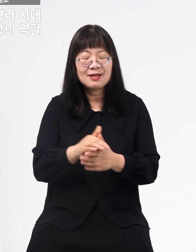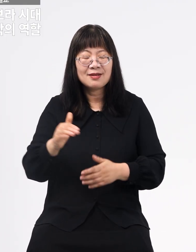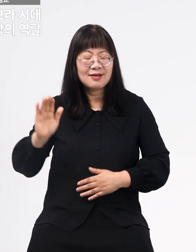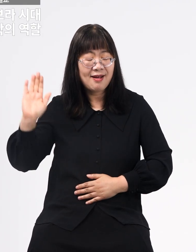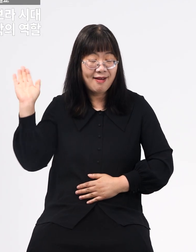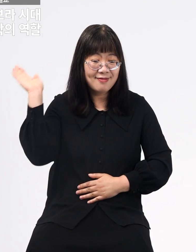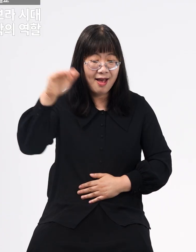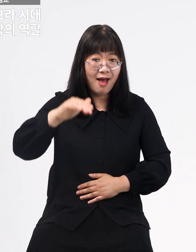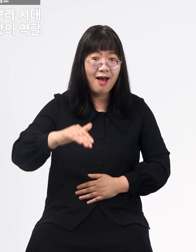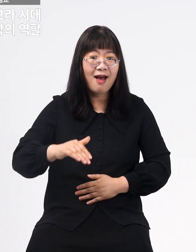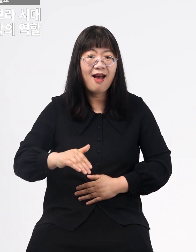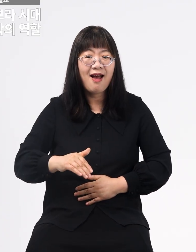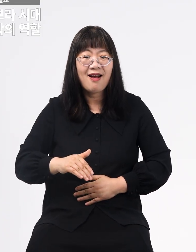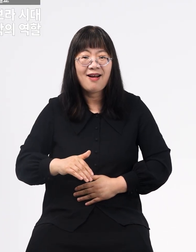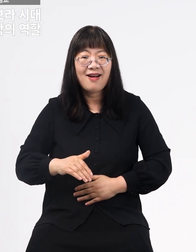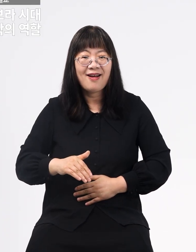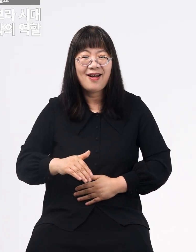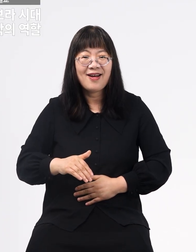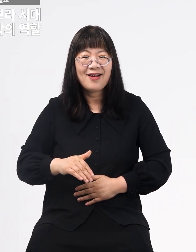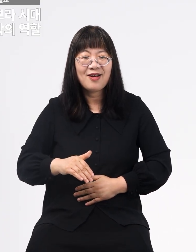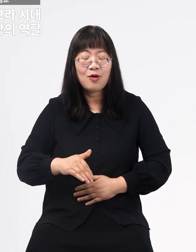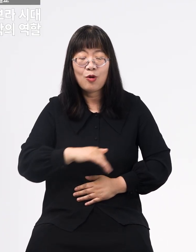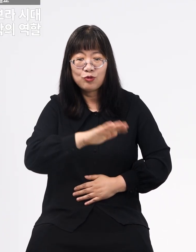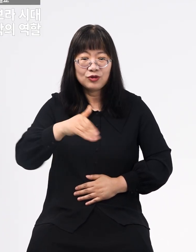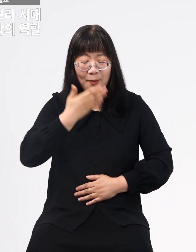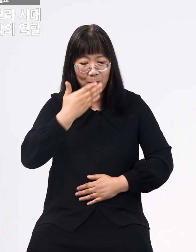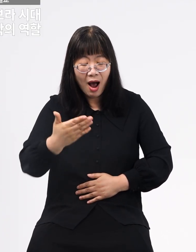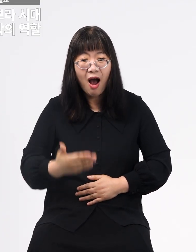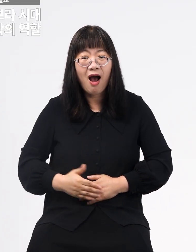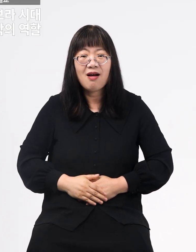가자, I can do it.